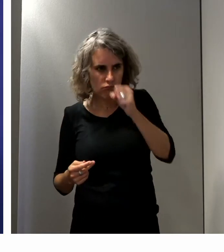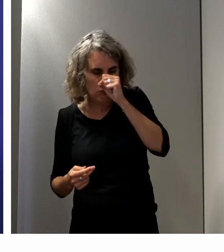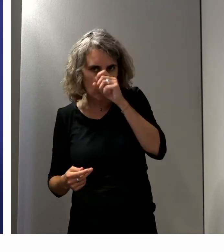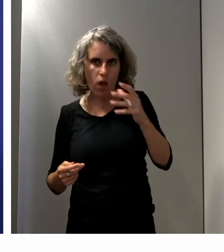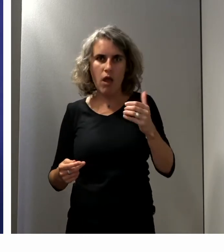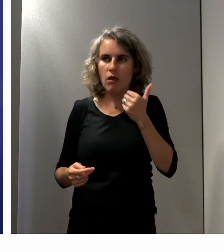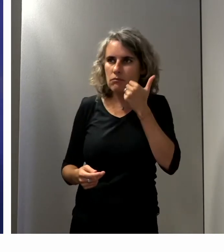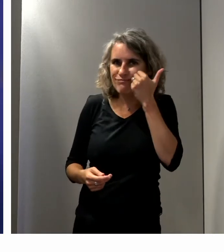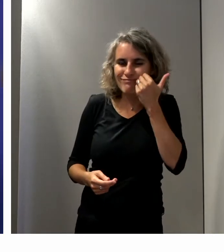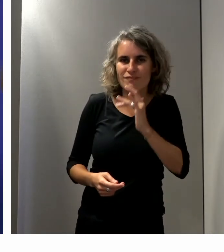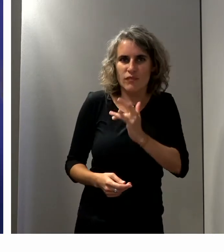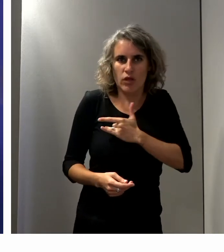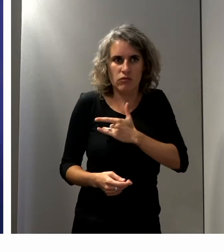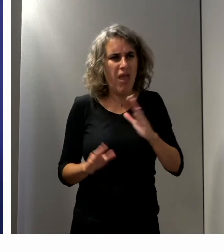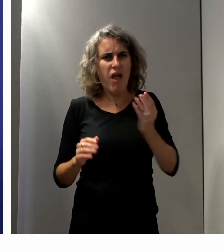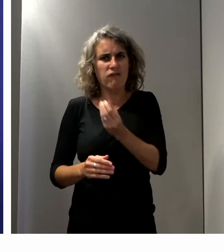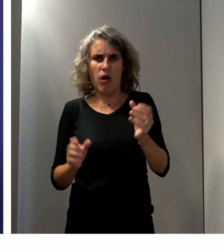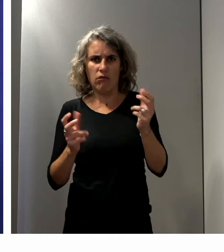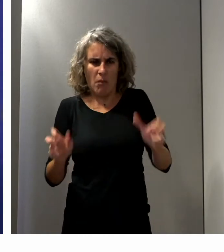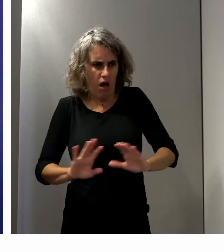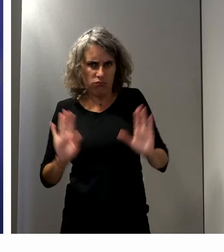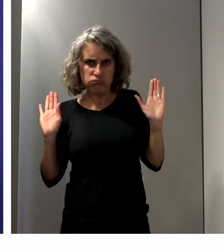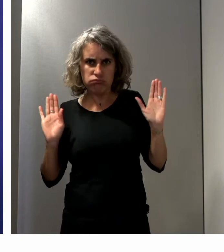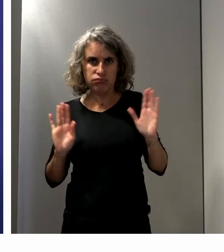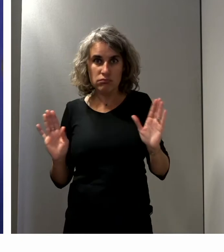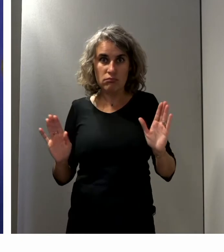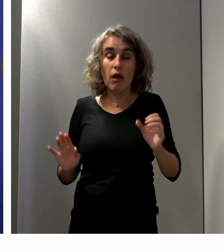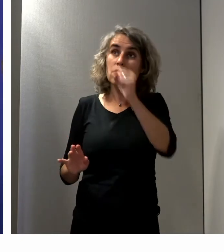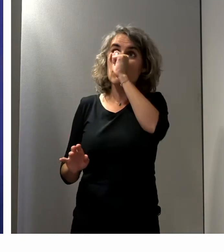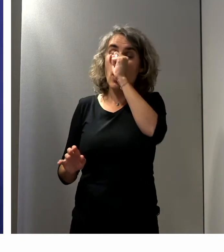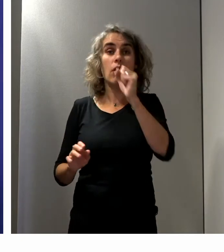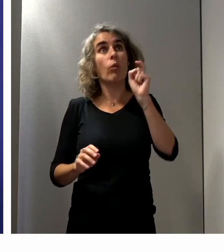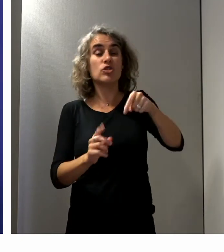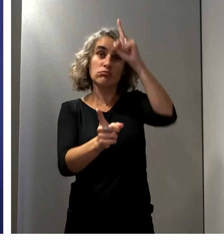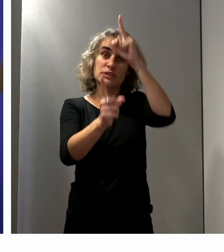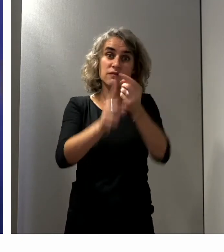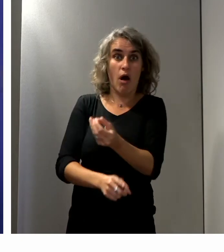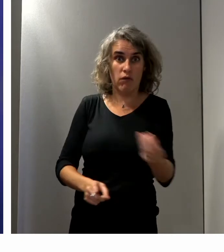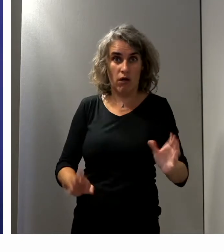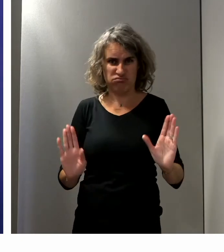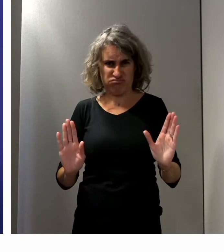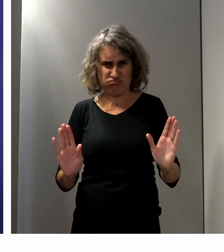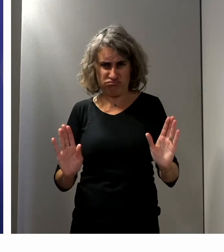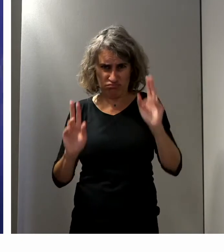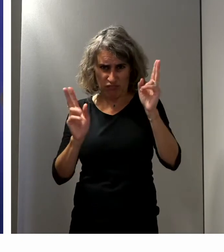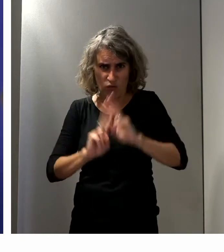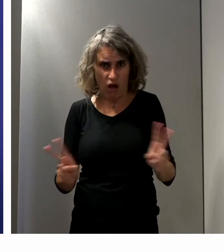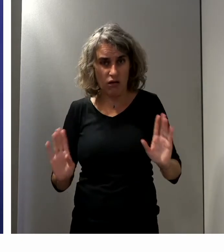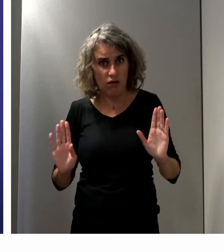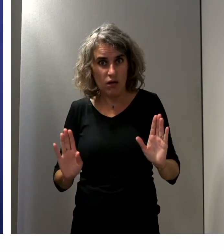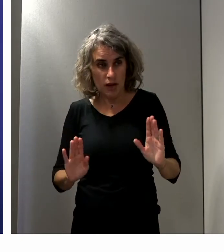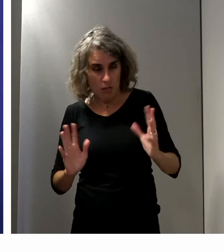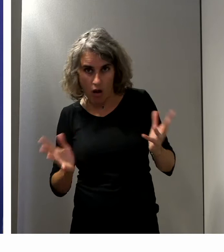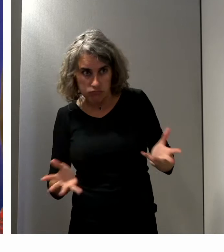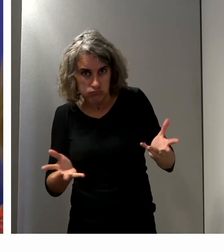Ça existe dans toute la société. La vie sexuelle n'a pas comme seul aboutissement la parentalité. Exactement. Et puis il y a une